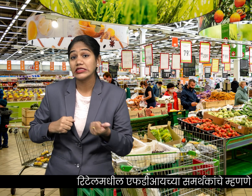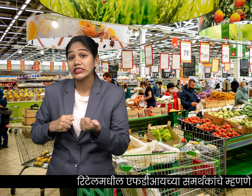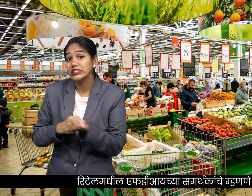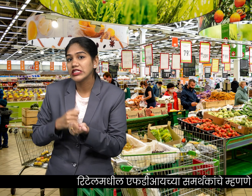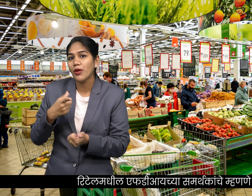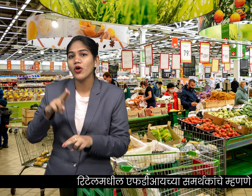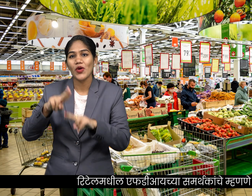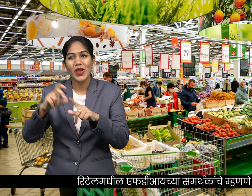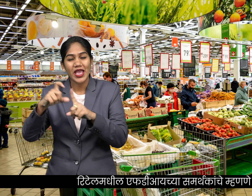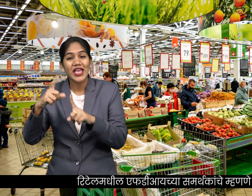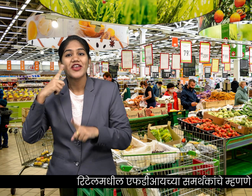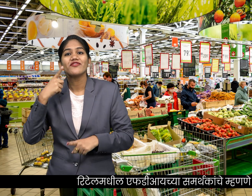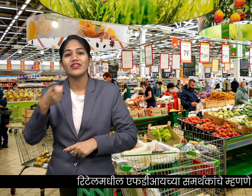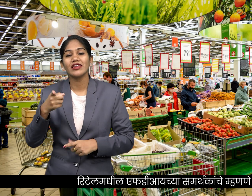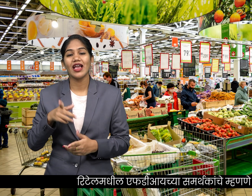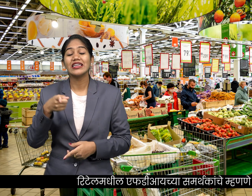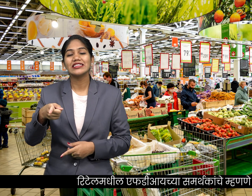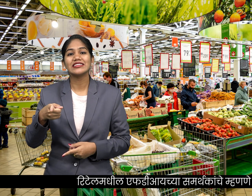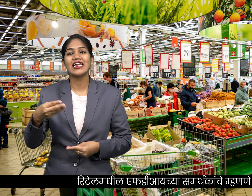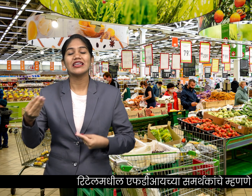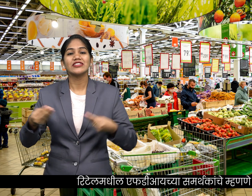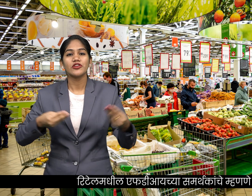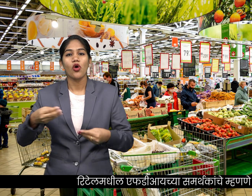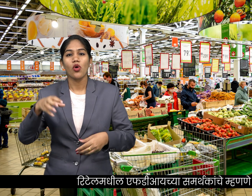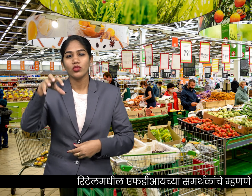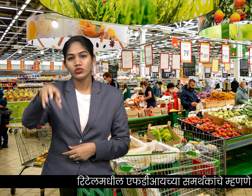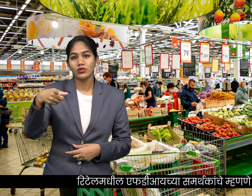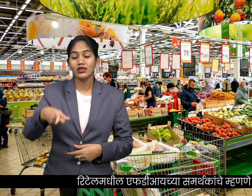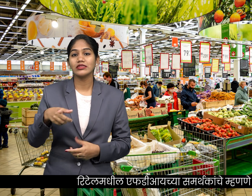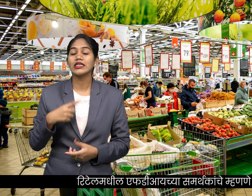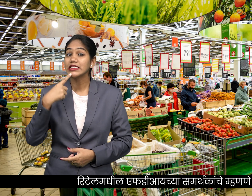रिटेलमधील एफ-डी-आयचं समर्थकांच्या म्हणणे